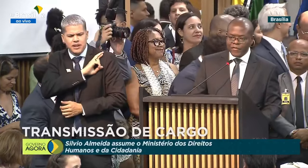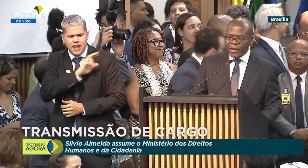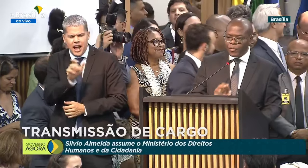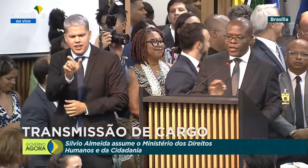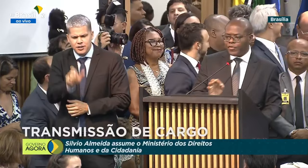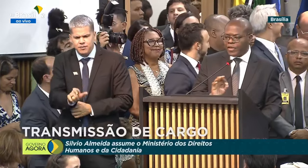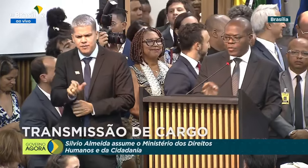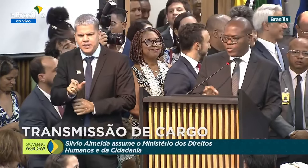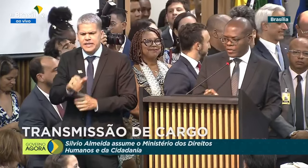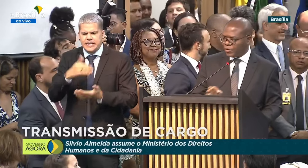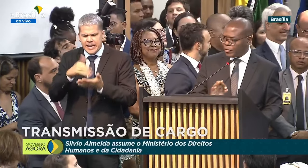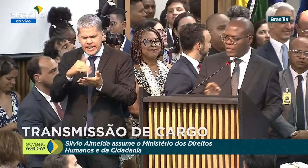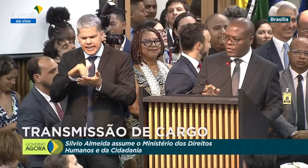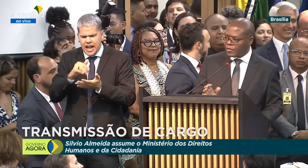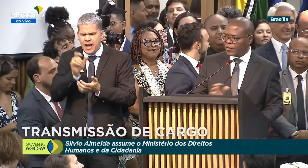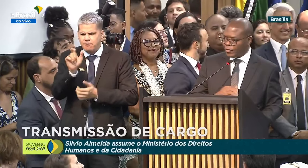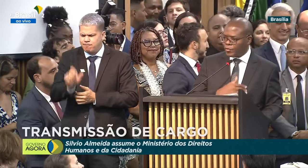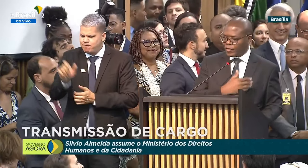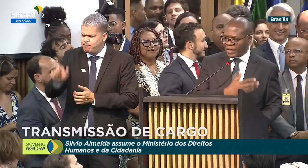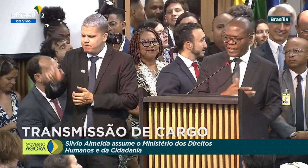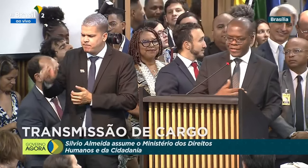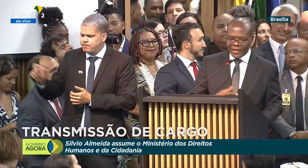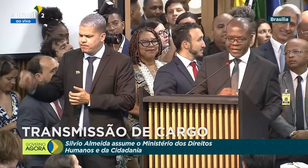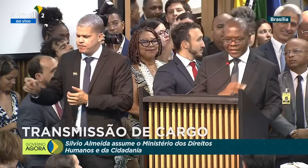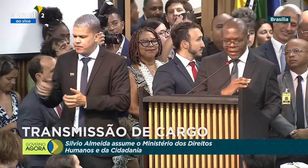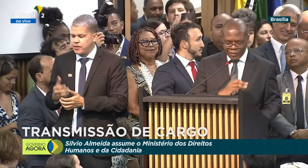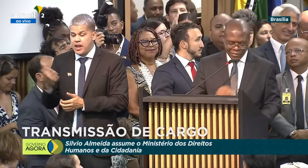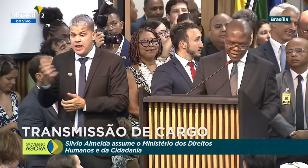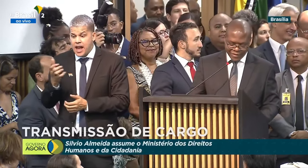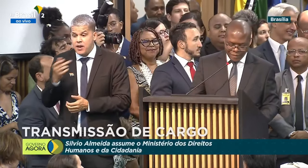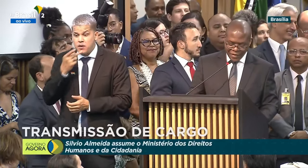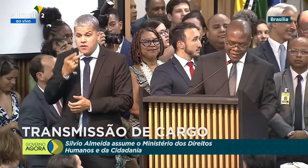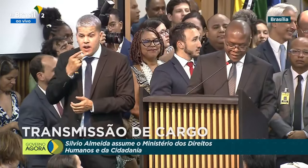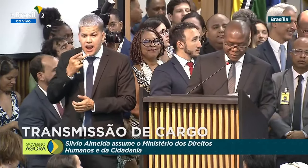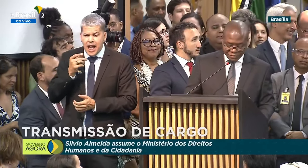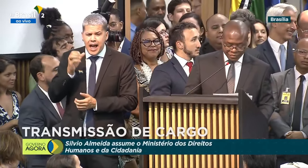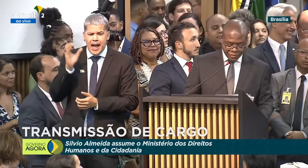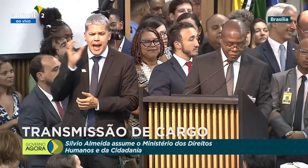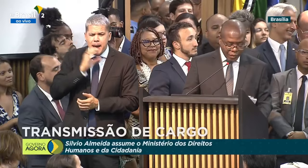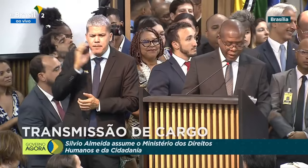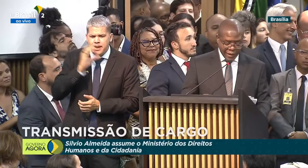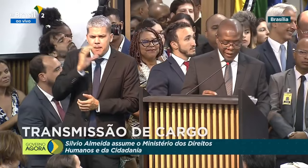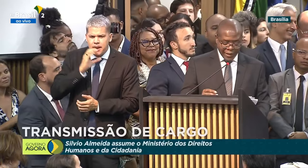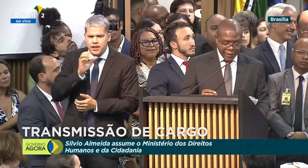quero falar um pouquinho do final do meu secretários secretários rapidamente